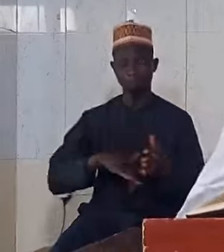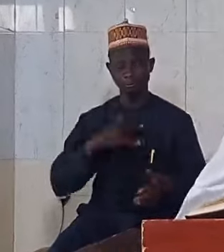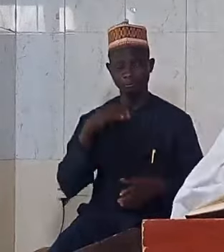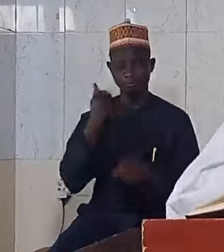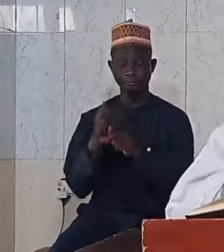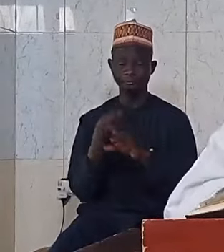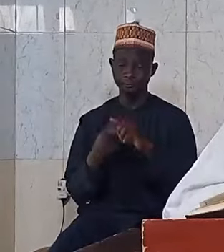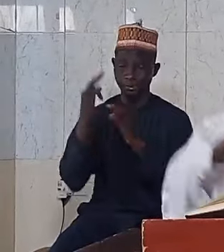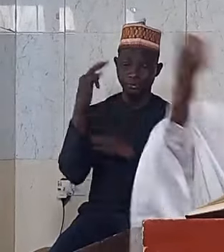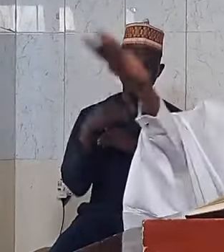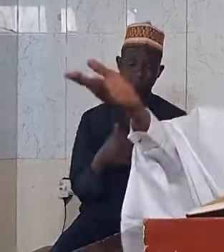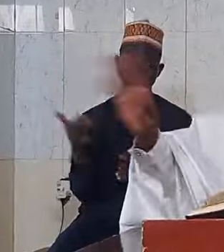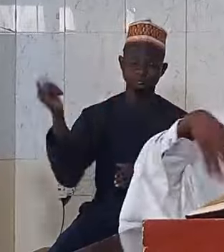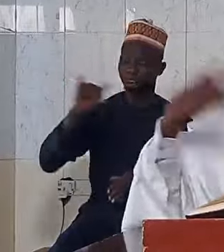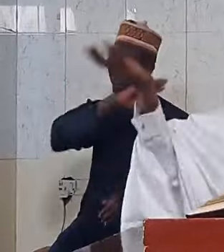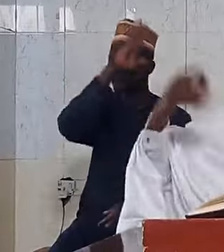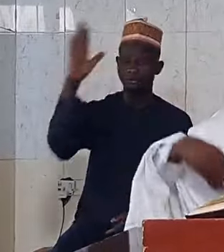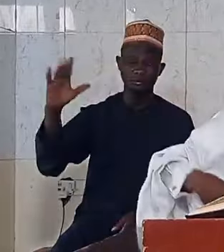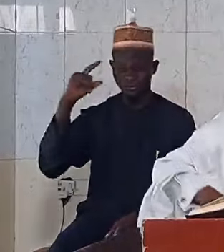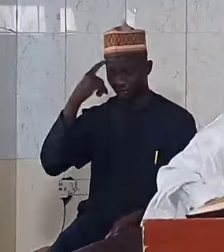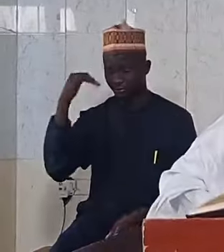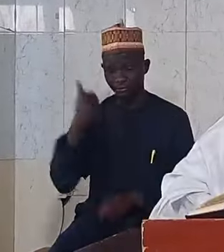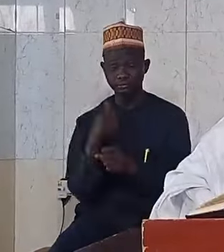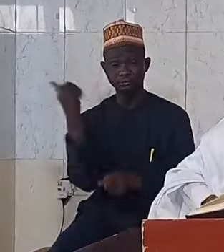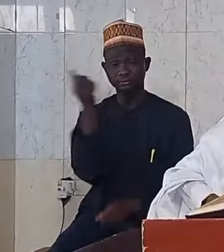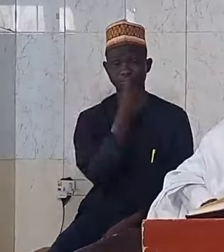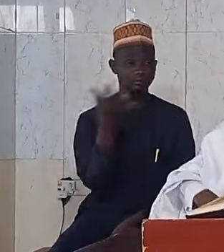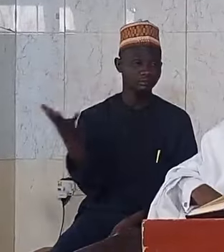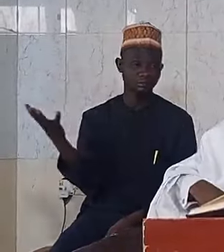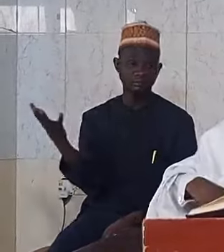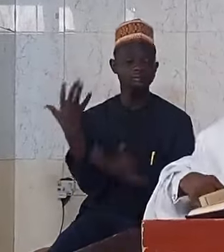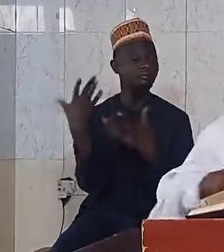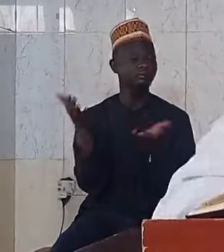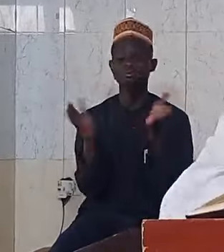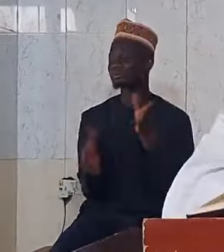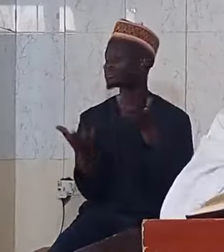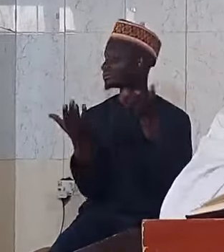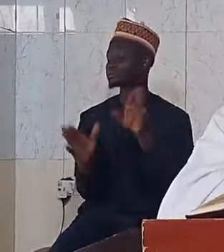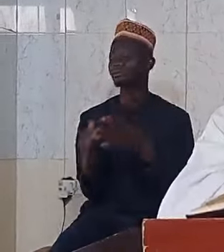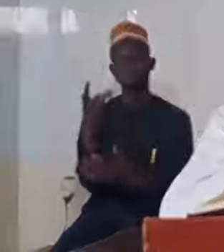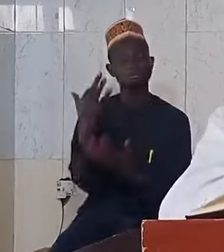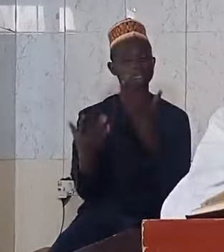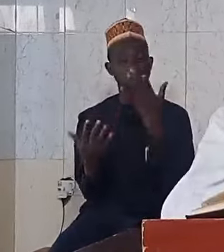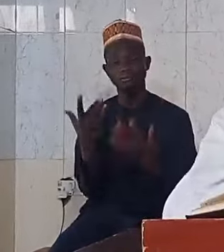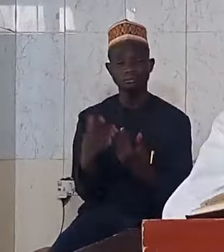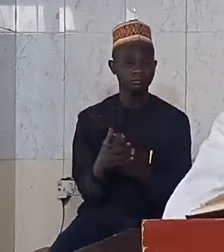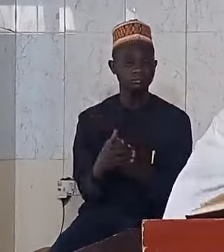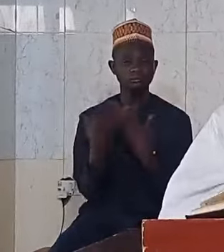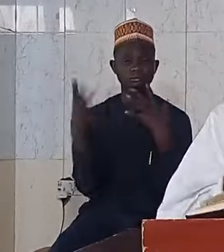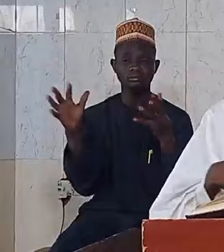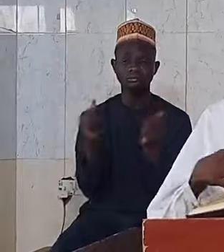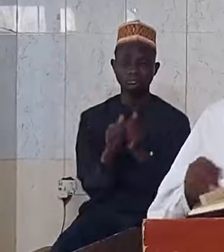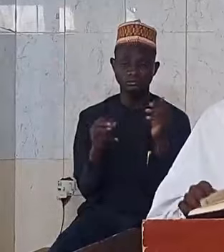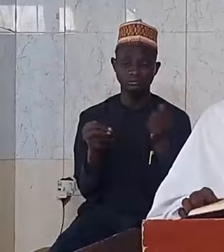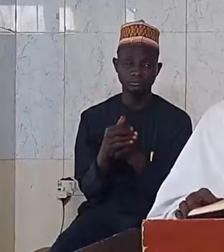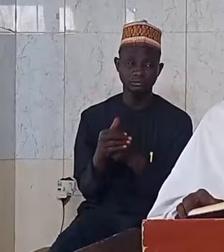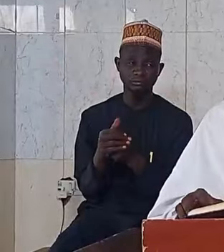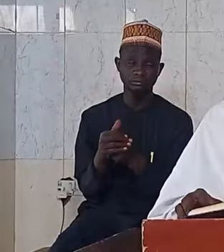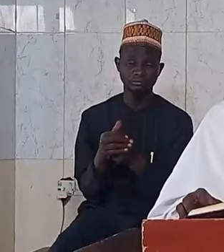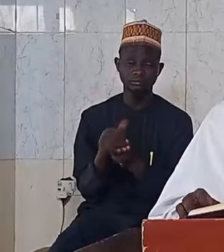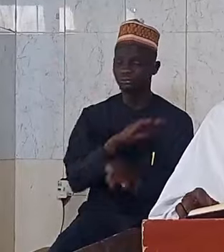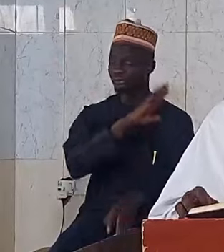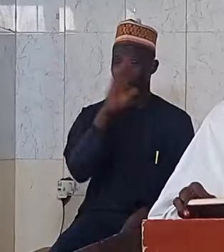agun Ubangiji su ko waɗancan ba su da shi daga sun mutu sun mutu sun zama mushe an gama da su kuma ba